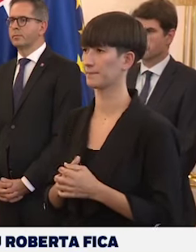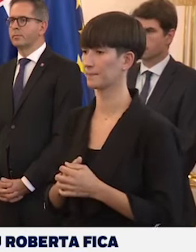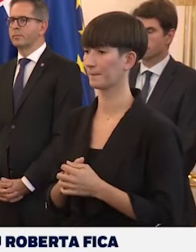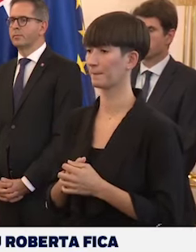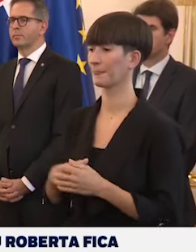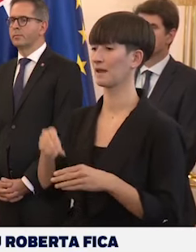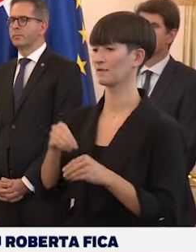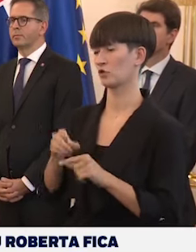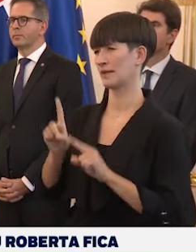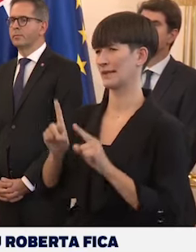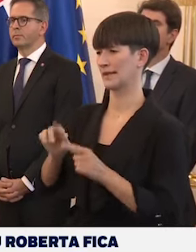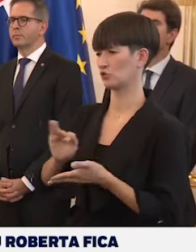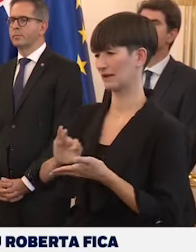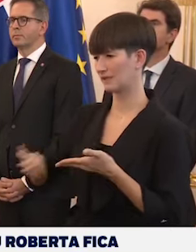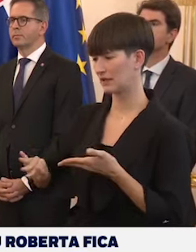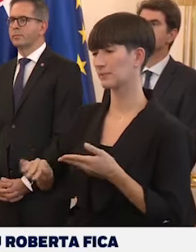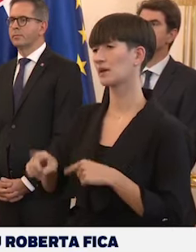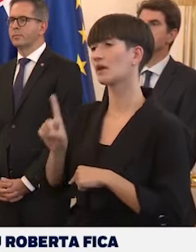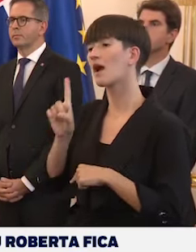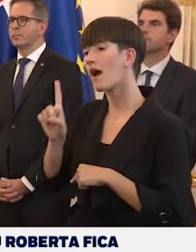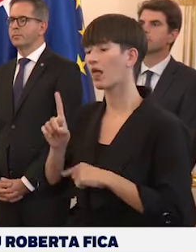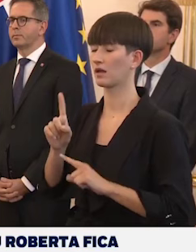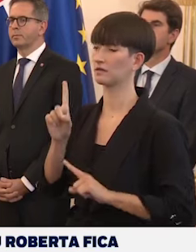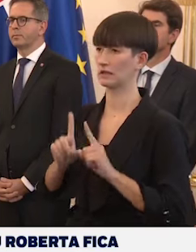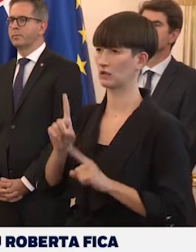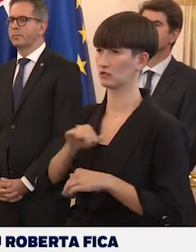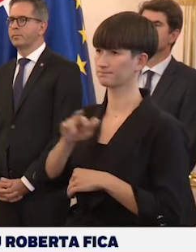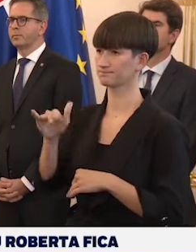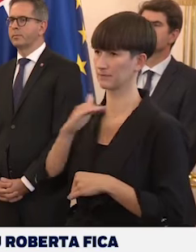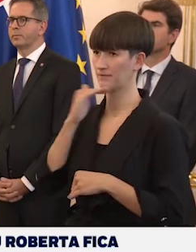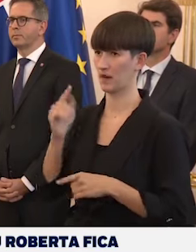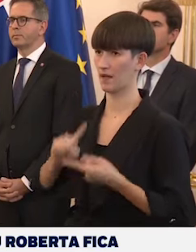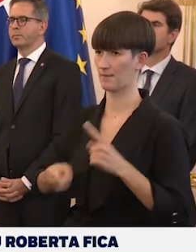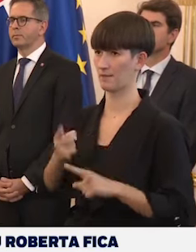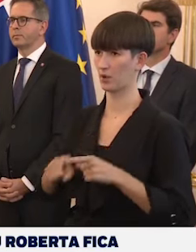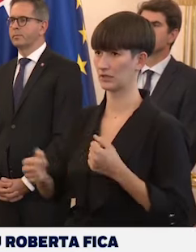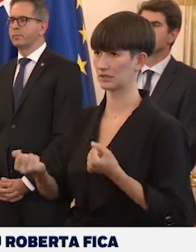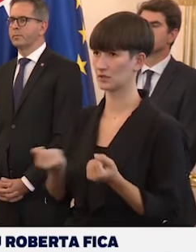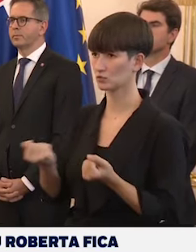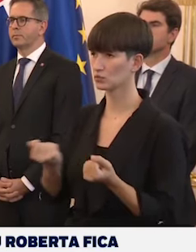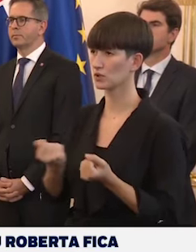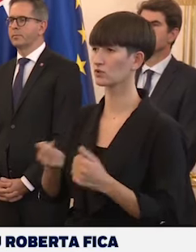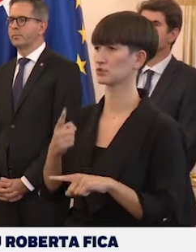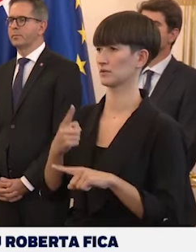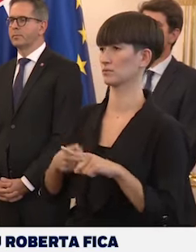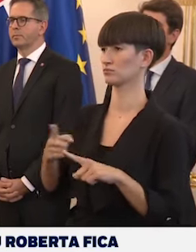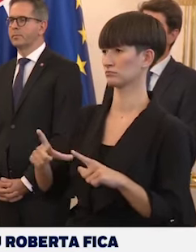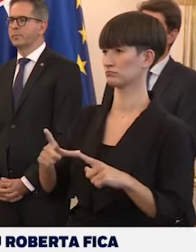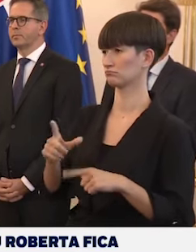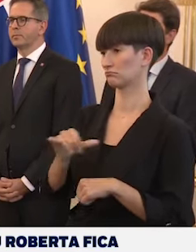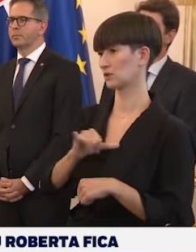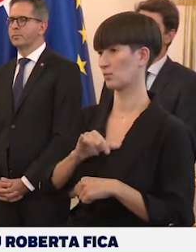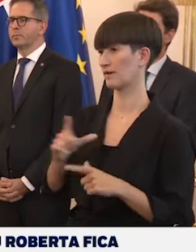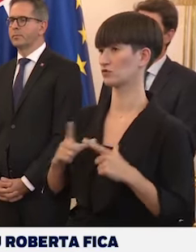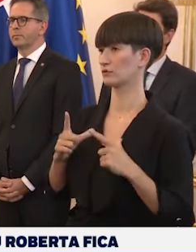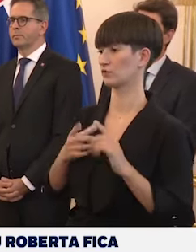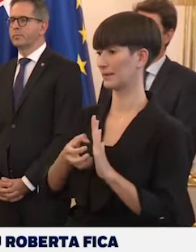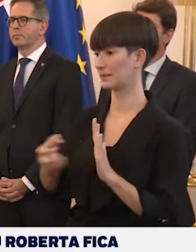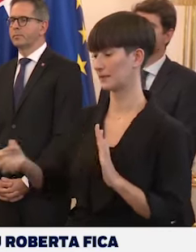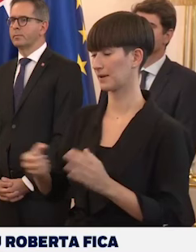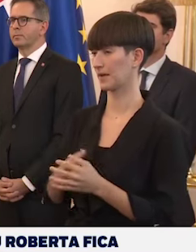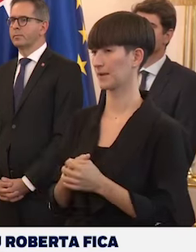predstavitelia vlády s bohatými politickými skúsenosťami a so zreteľnými životnými príbehmi. Históriu tejto